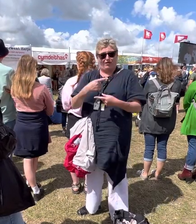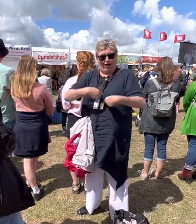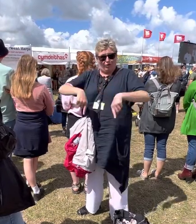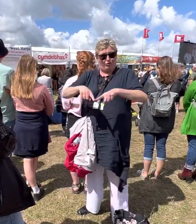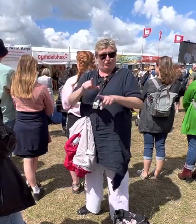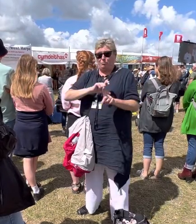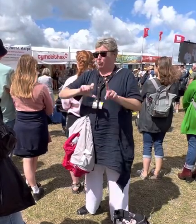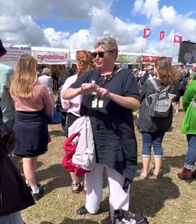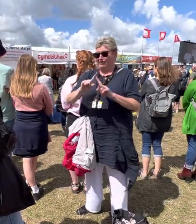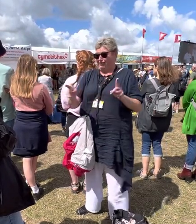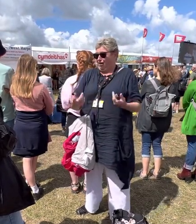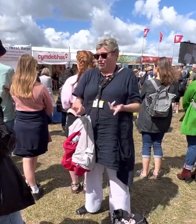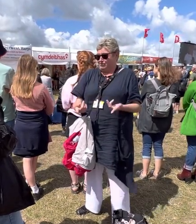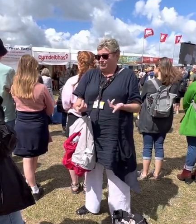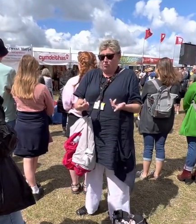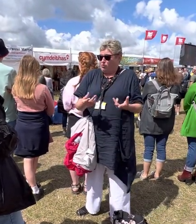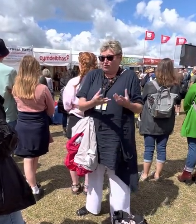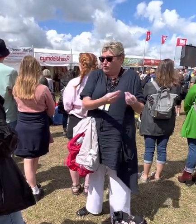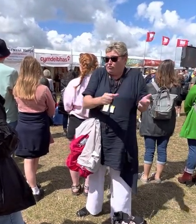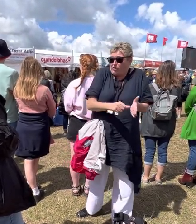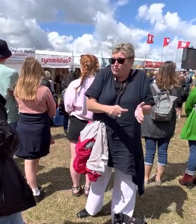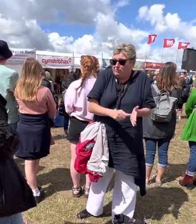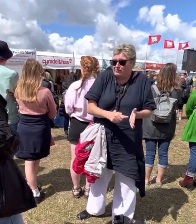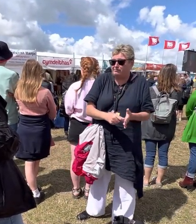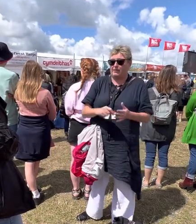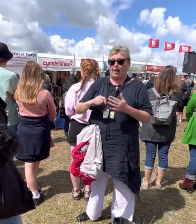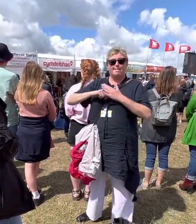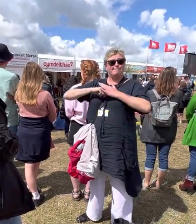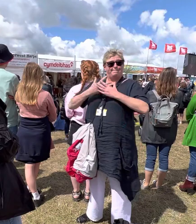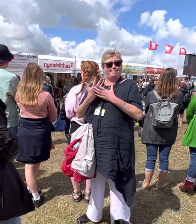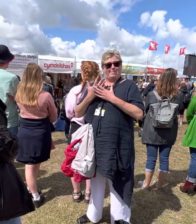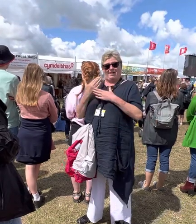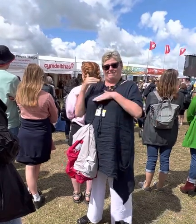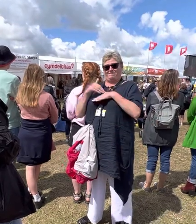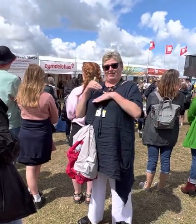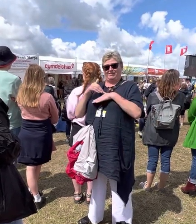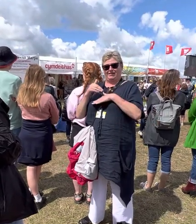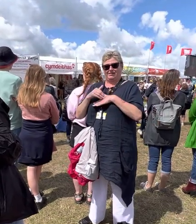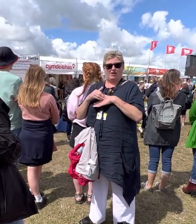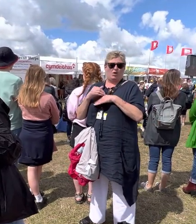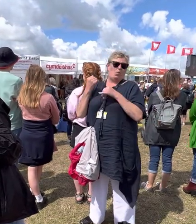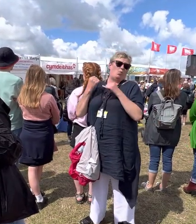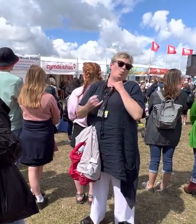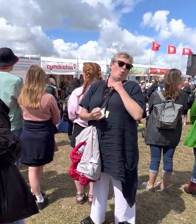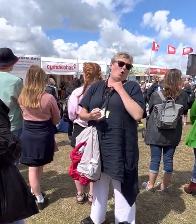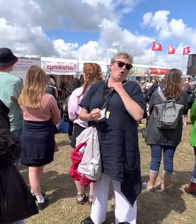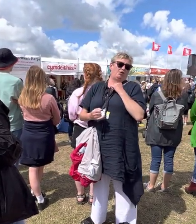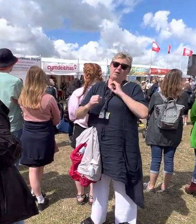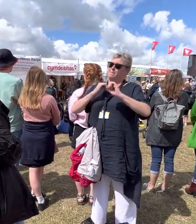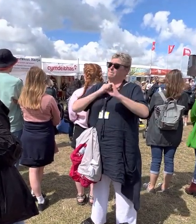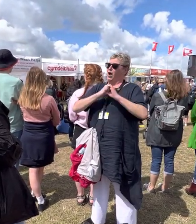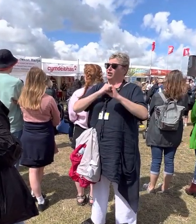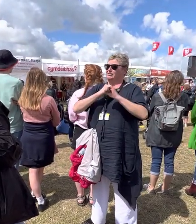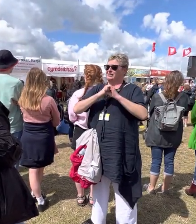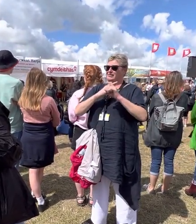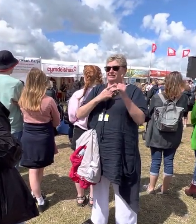leol. Mae cyfnod y pandemig wedi amlygu nodweddion gweitha marchnad dau agored heb ei